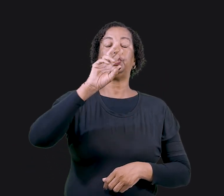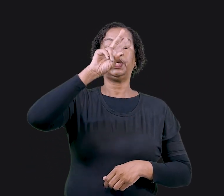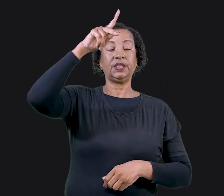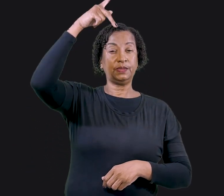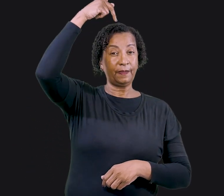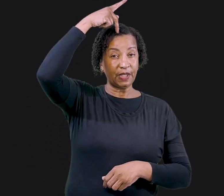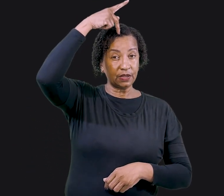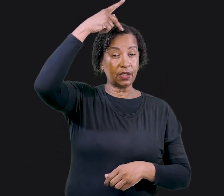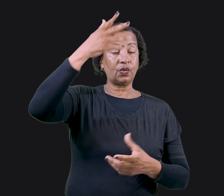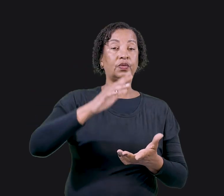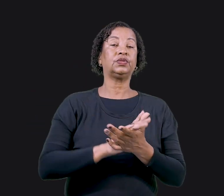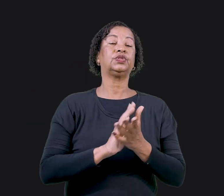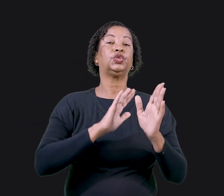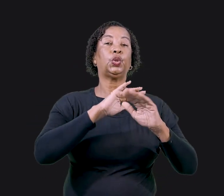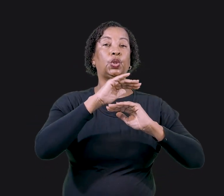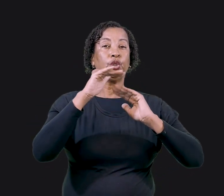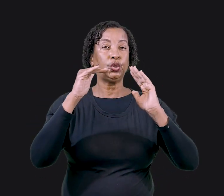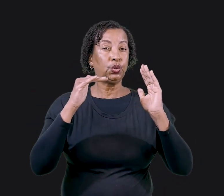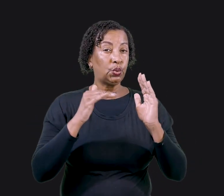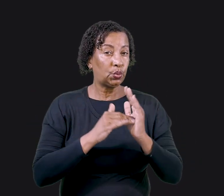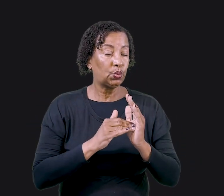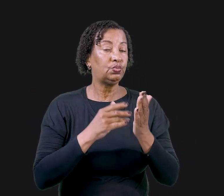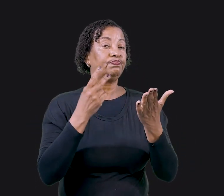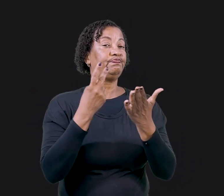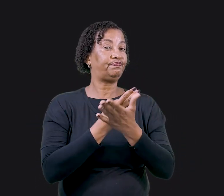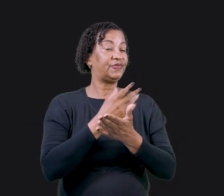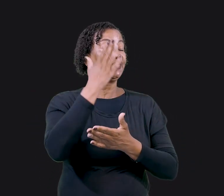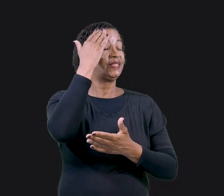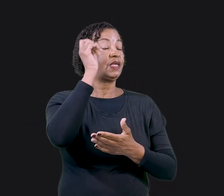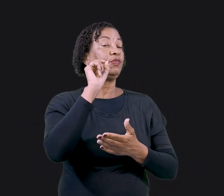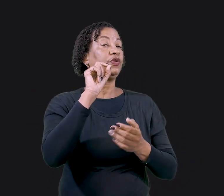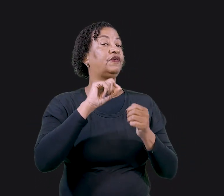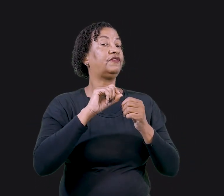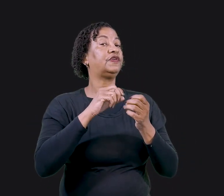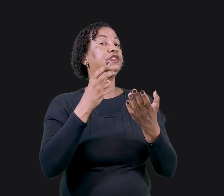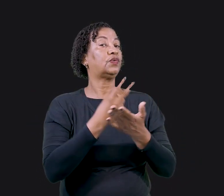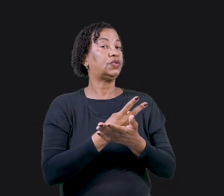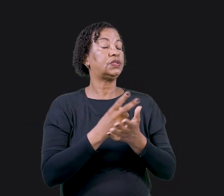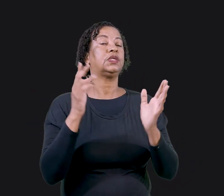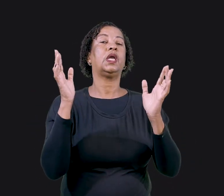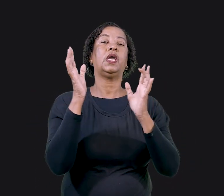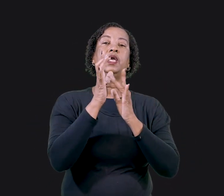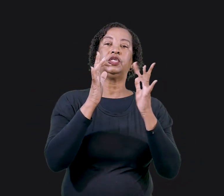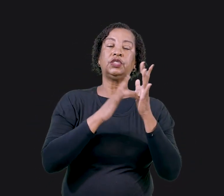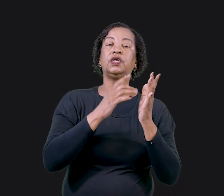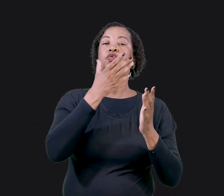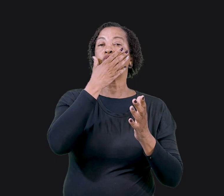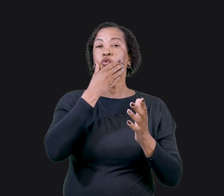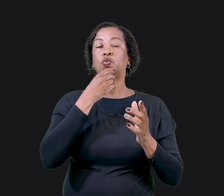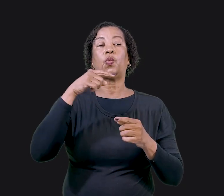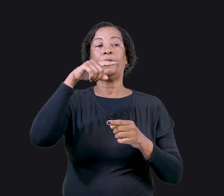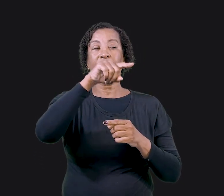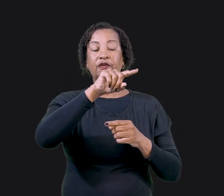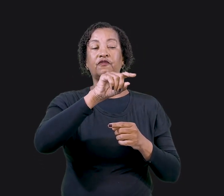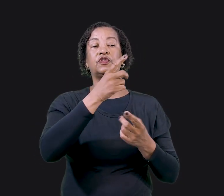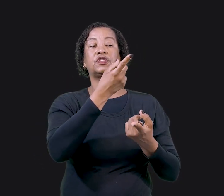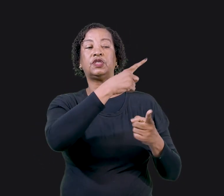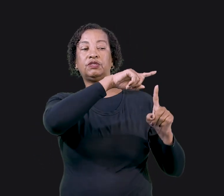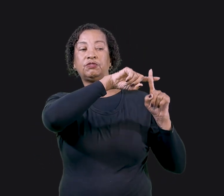aqueles sinais e maravilhas, Pedro disse: "Vocês sabem quem fez tudo isso acontecer? Jesus, o homem que vocês crucificaram,